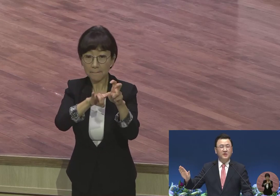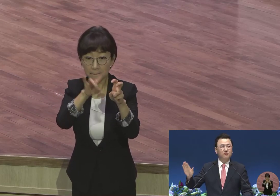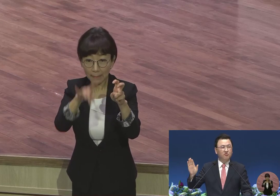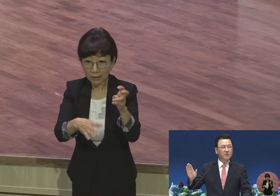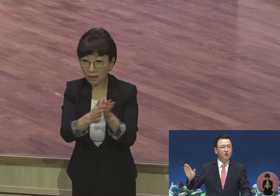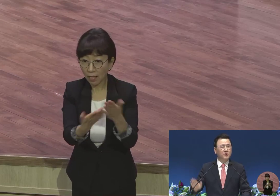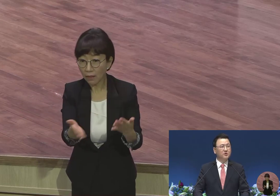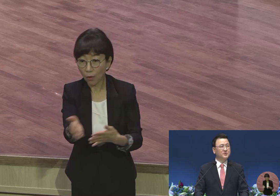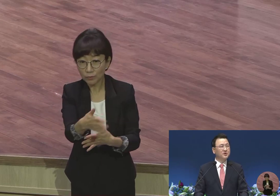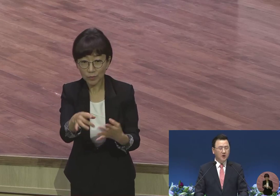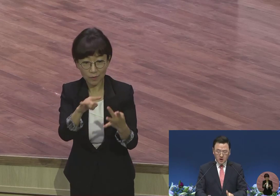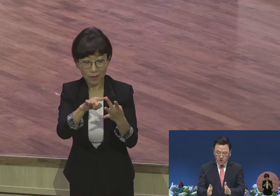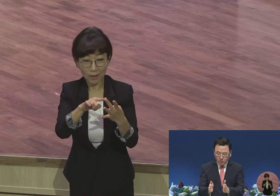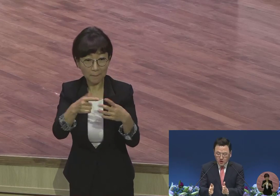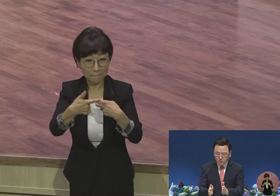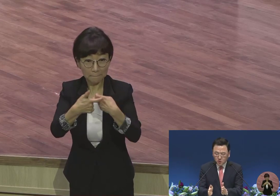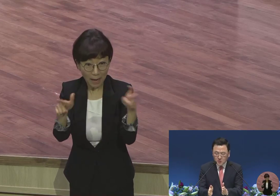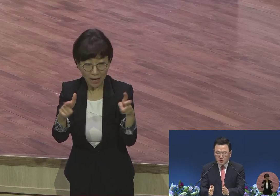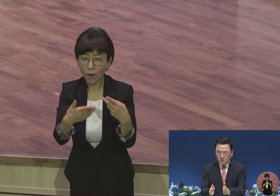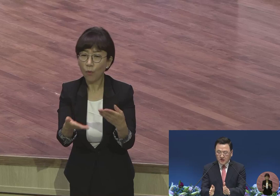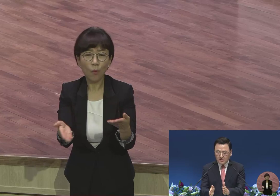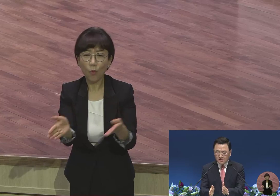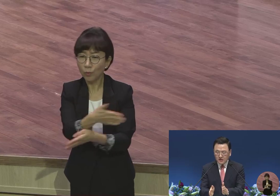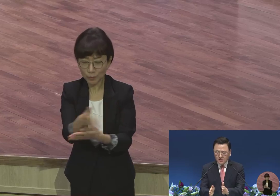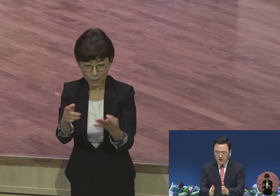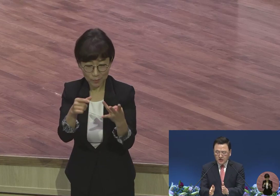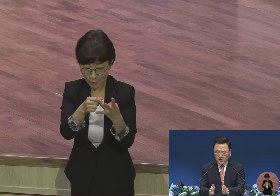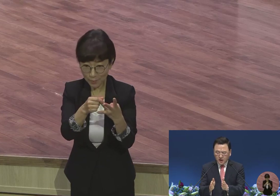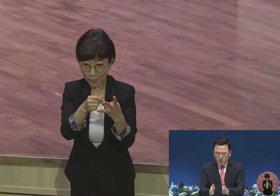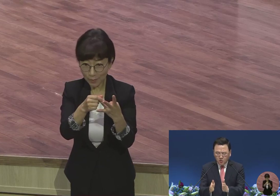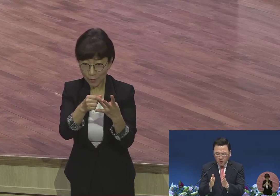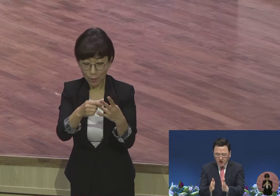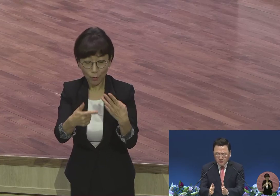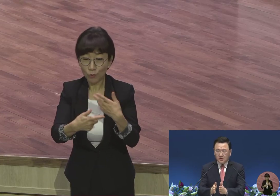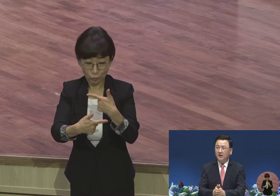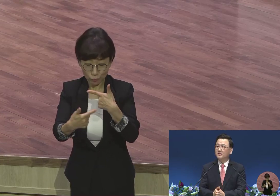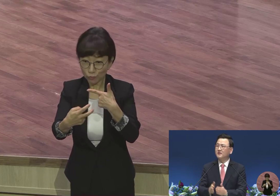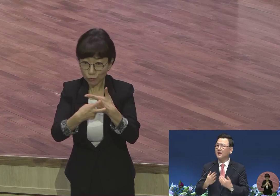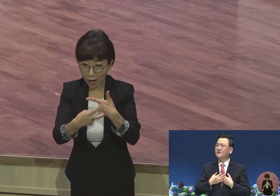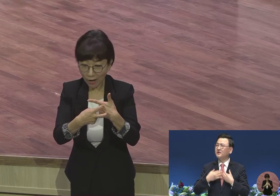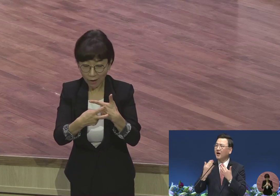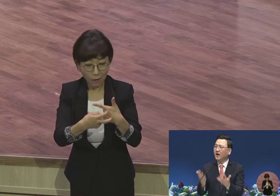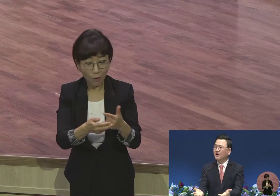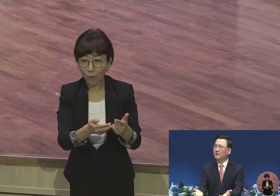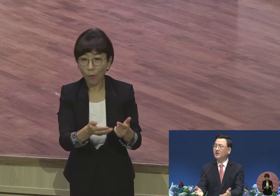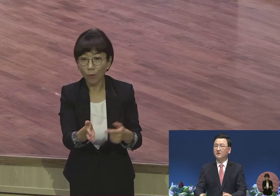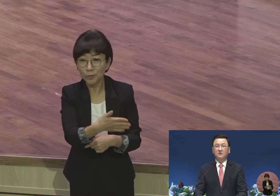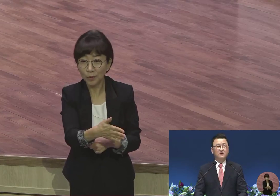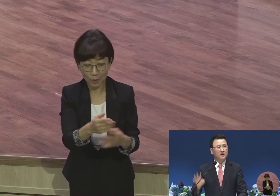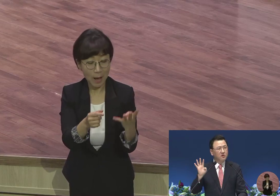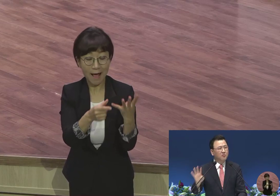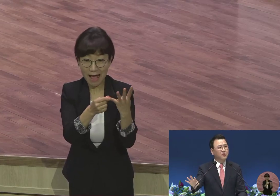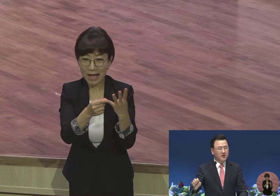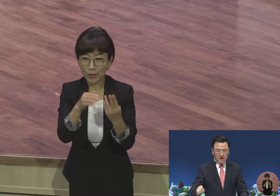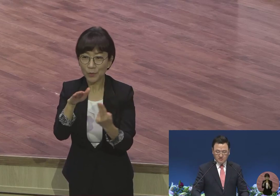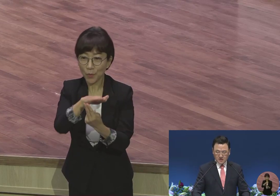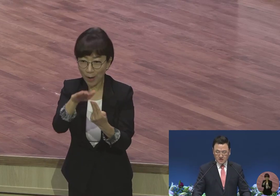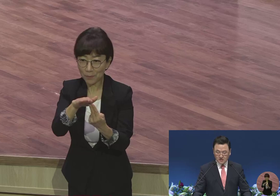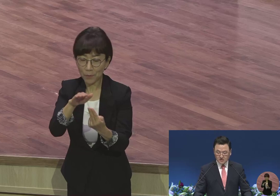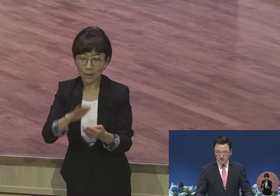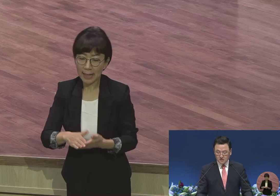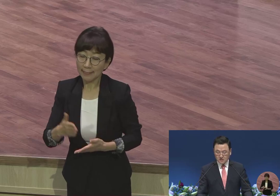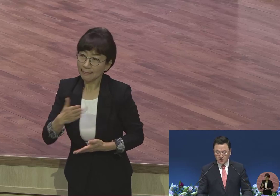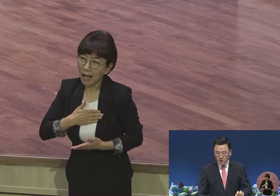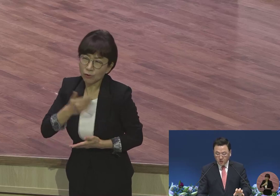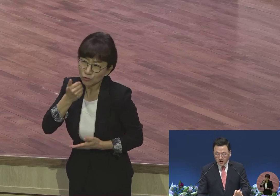마가복음에도 없습니다. 누가복음에도 없어요. 요한복음에서만 에고 에임이라는 나는 하나님이라는 것을 7번